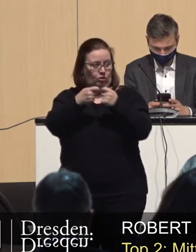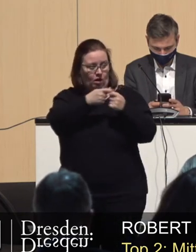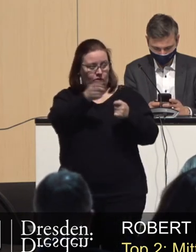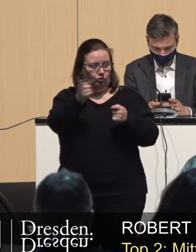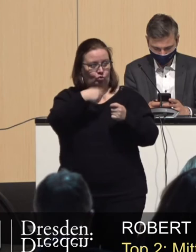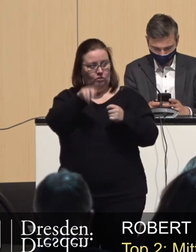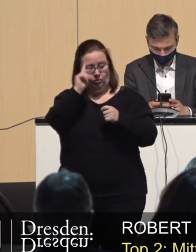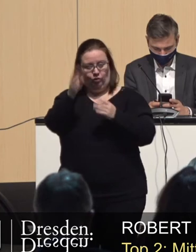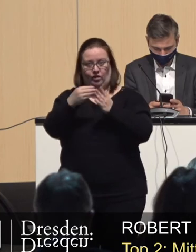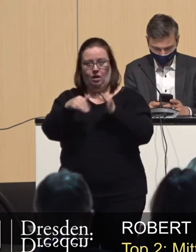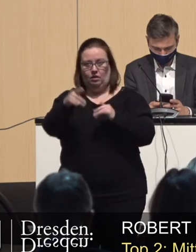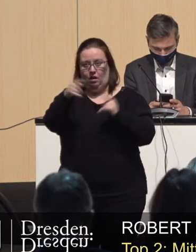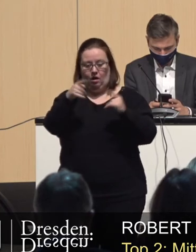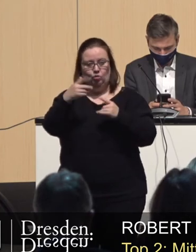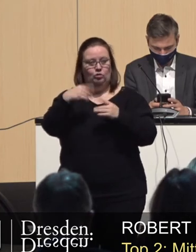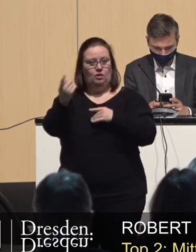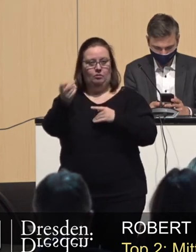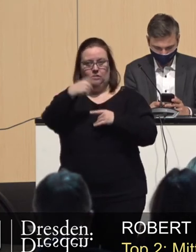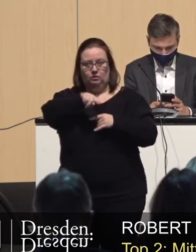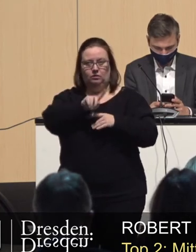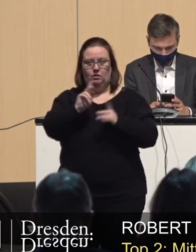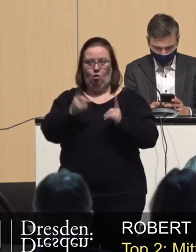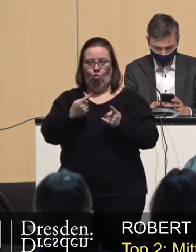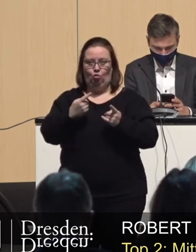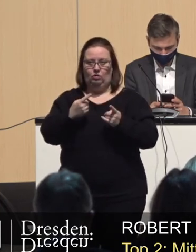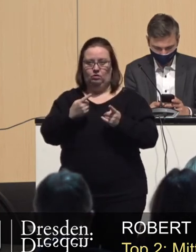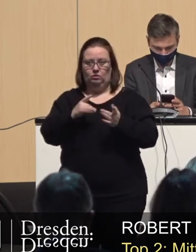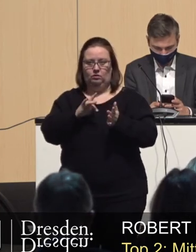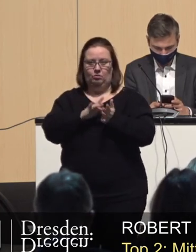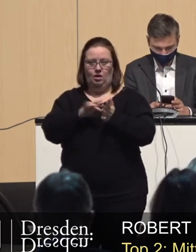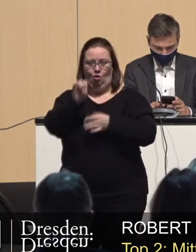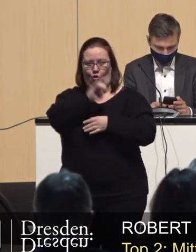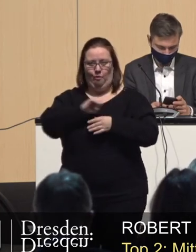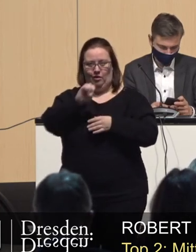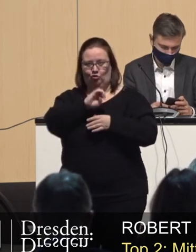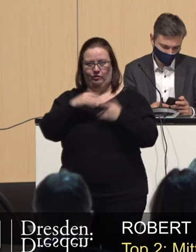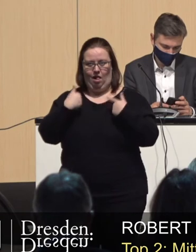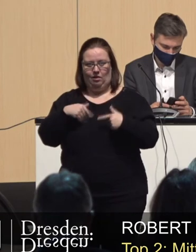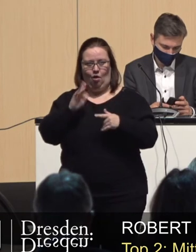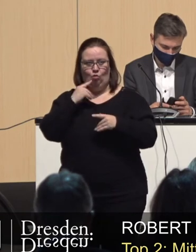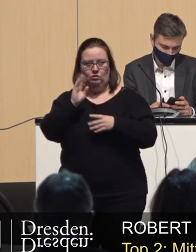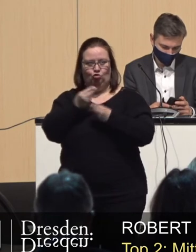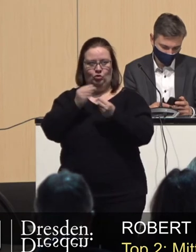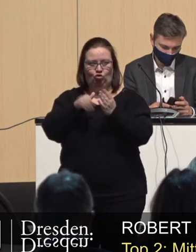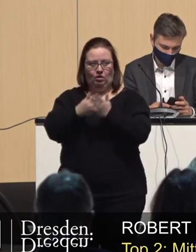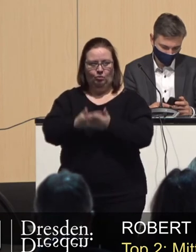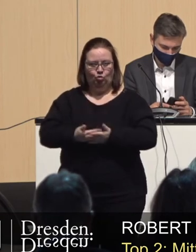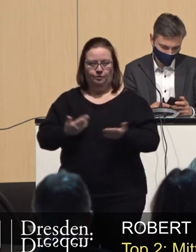den Konzessionären, beziehungsweise die haben ja auch nach guter mitteleuropäischer Sitte mehrfach Gespräche